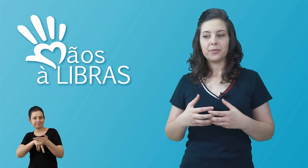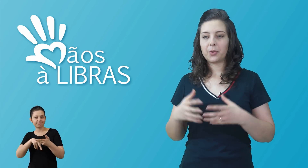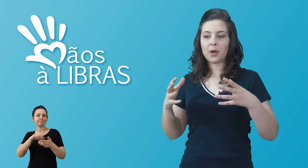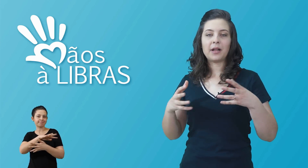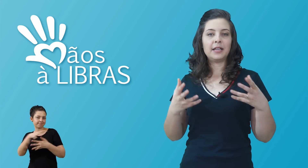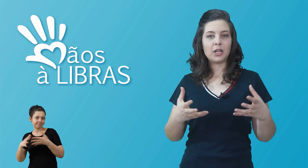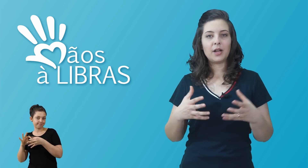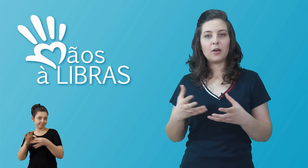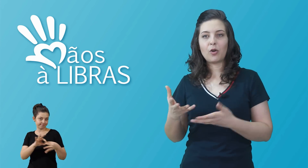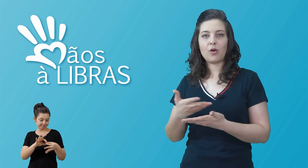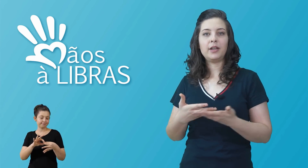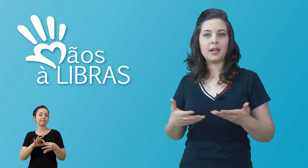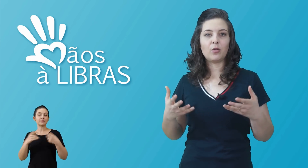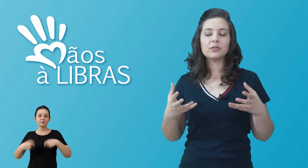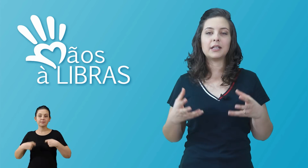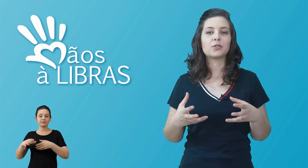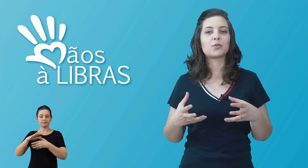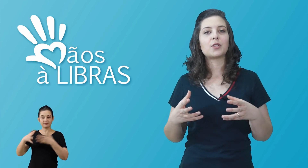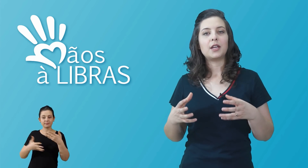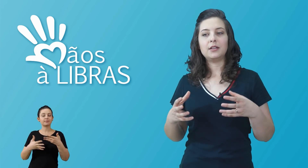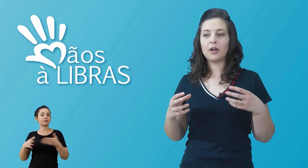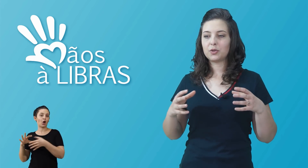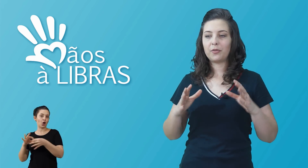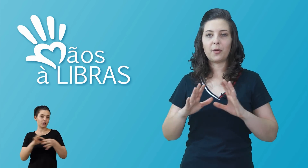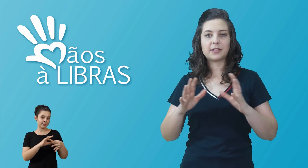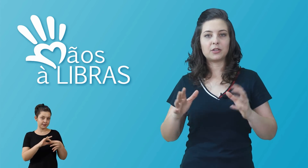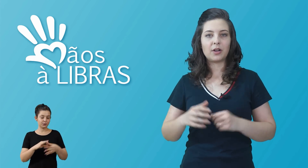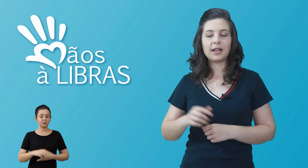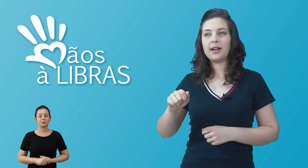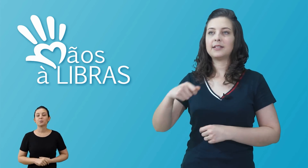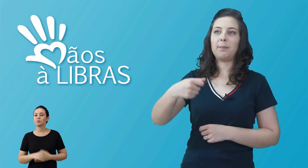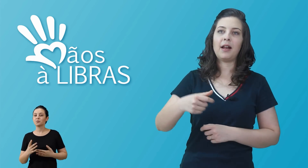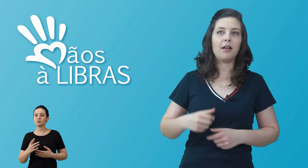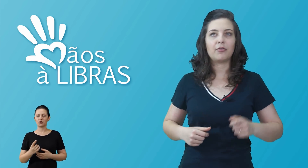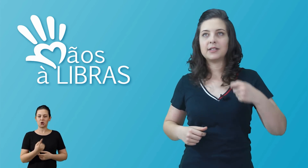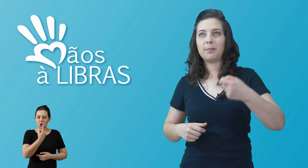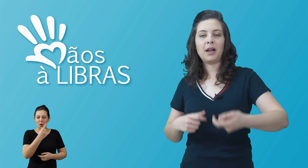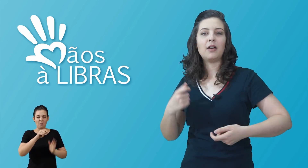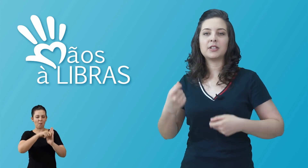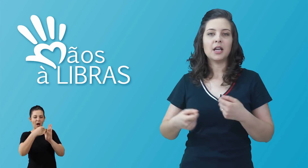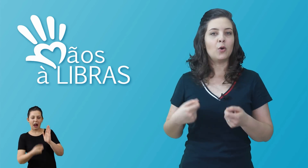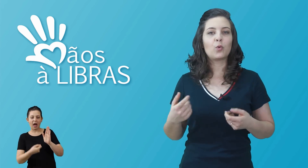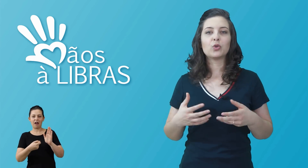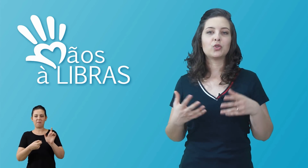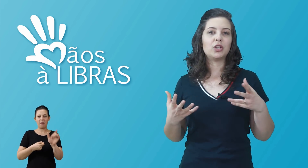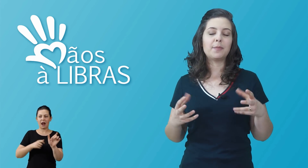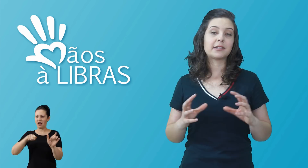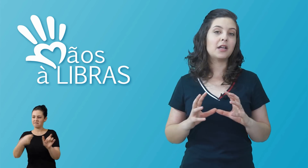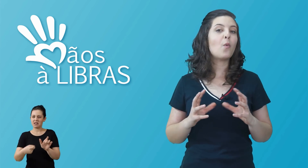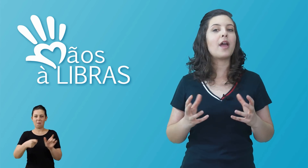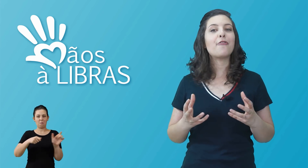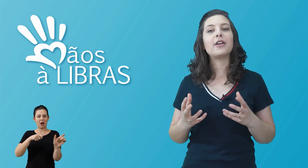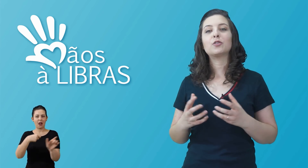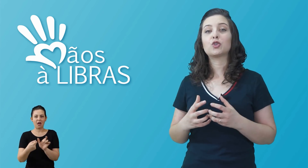contexto. Porque uma língua, ela ocorre em contextos e não de uma forma assim isolada. Essa palavra. Um curso de